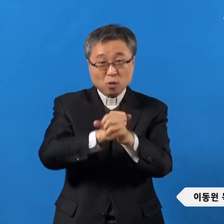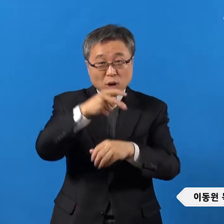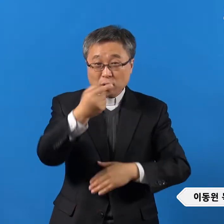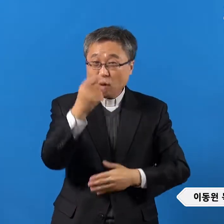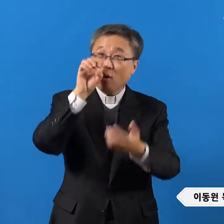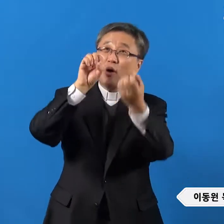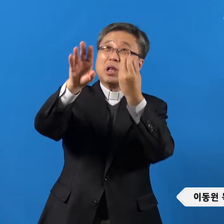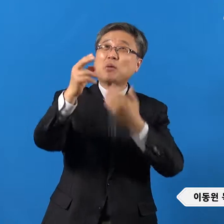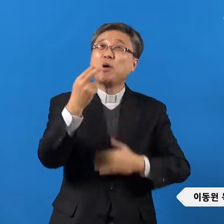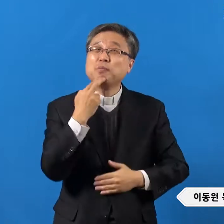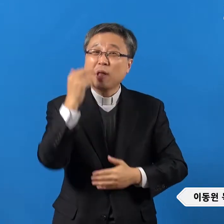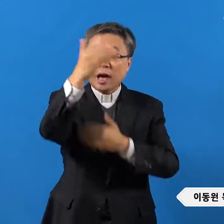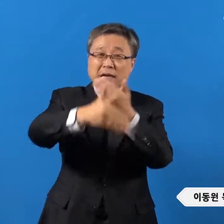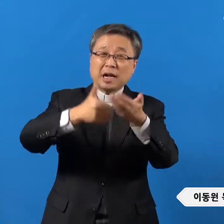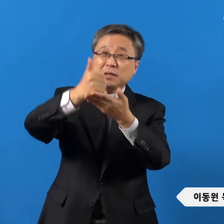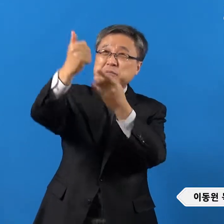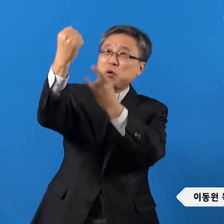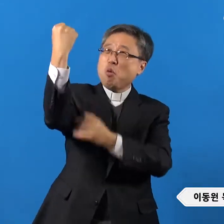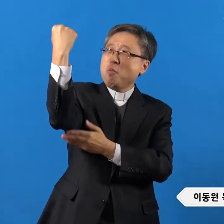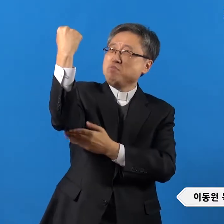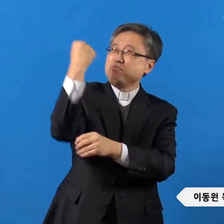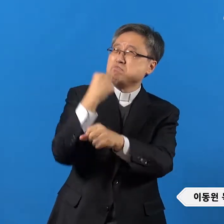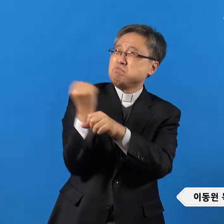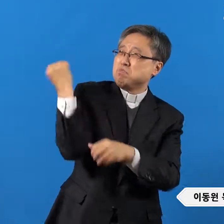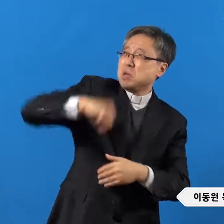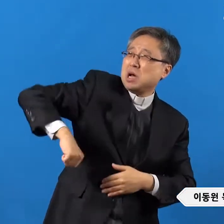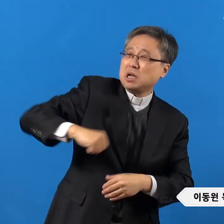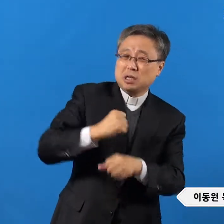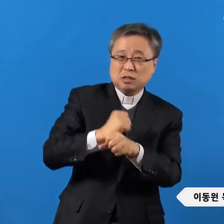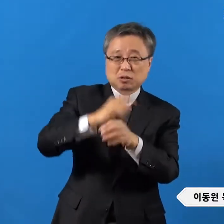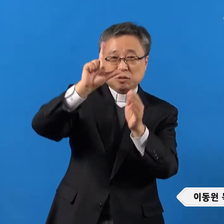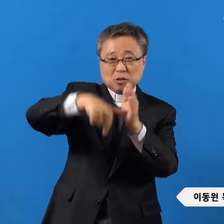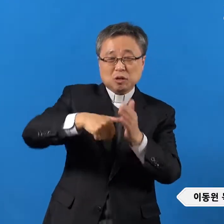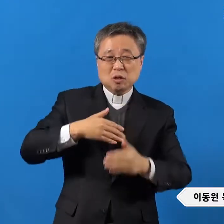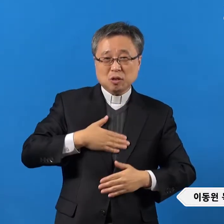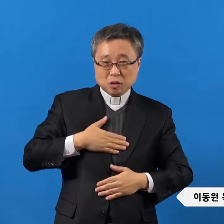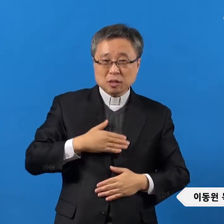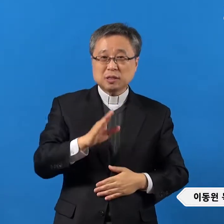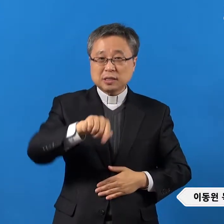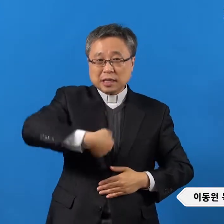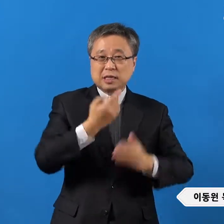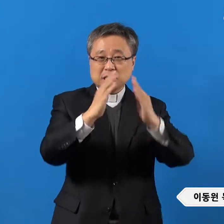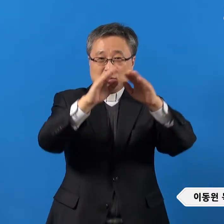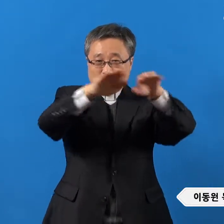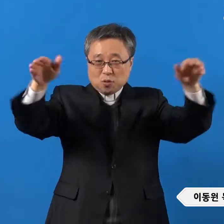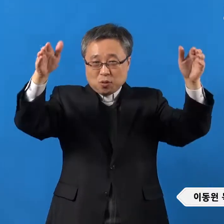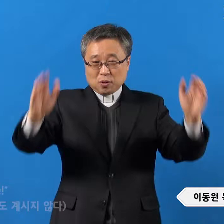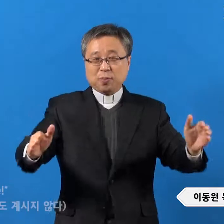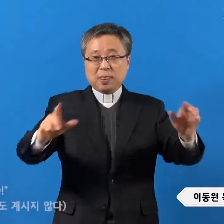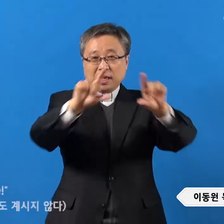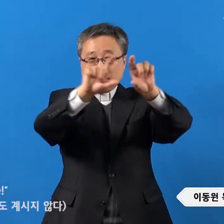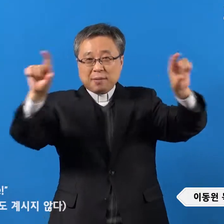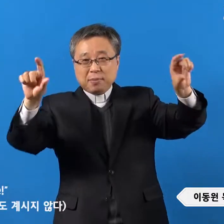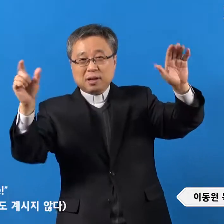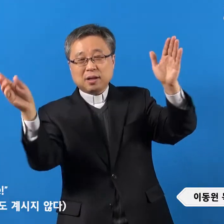없는 하나님에게 항의하는 뜻에서 자기 집 옥상에 올라가서 간판 하나를 세웠어요. 그 간판은 뭐냐면 God